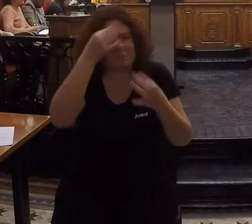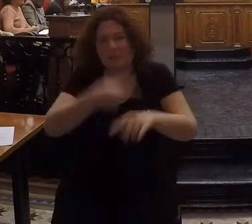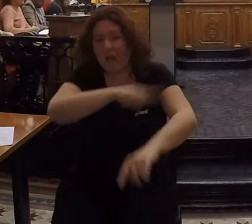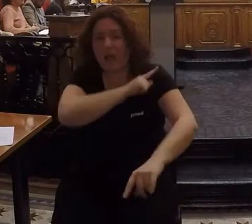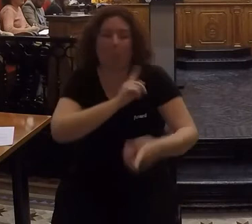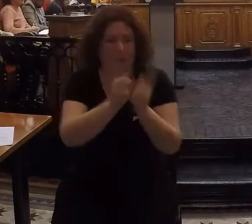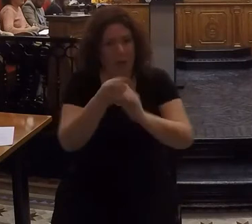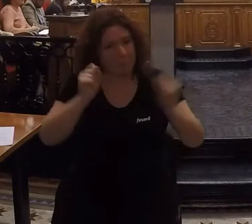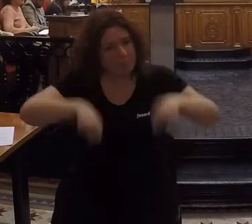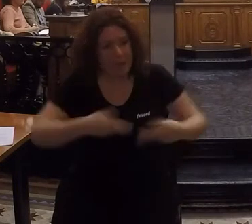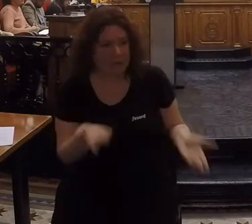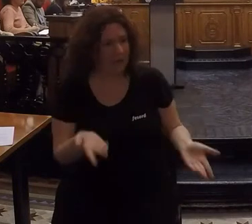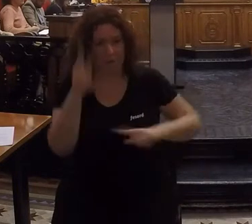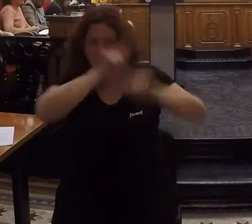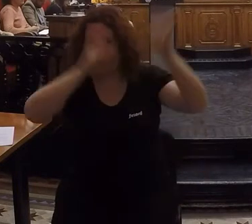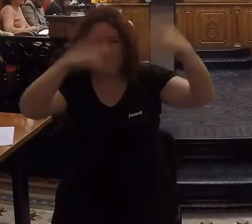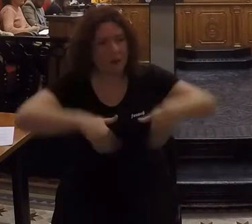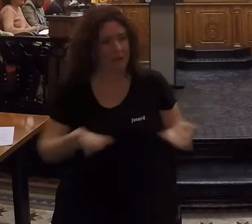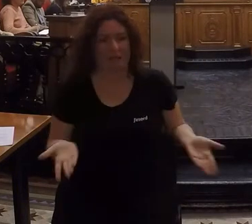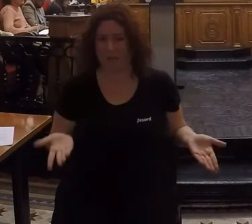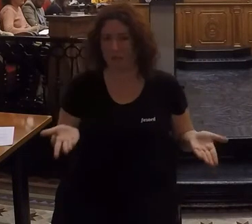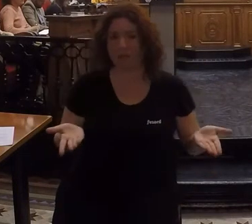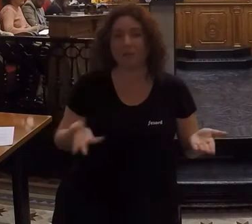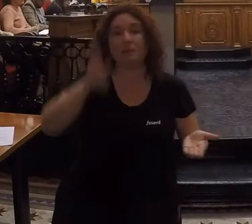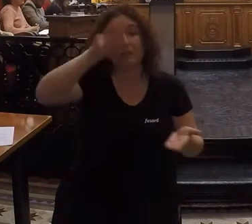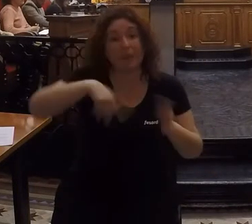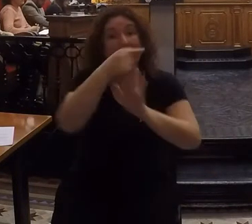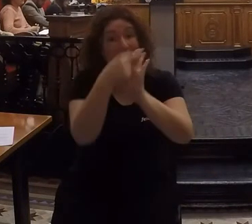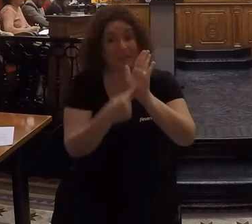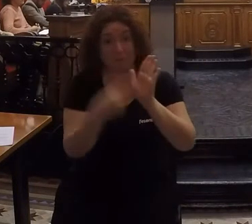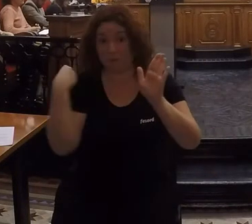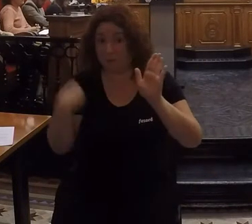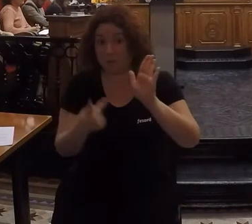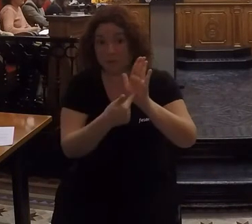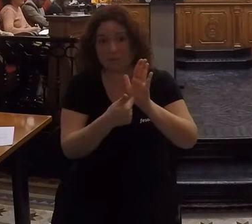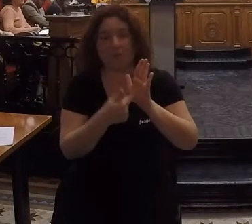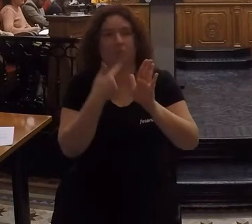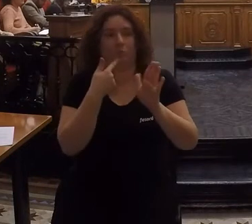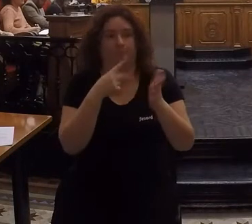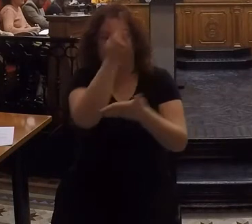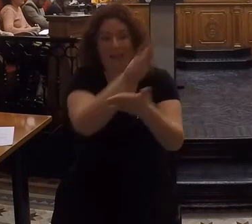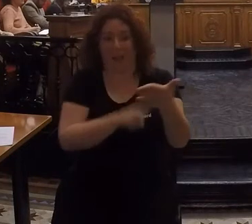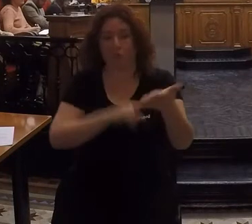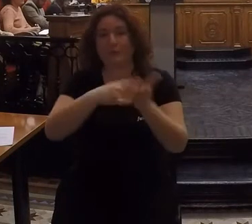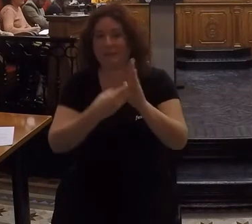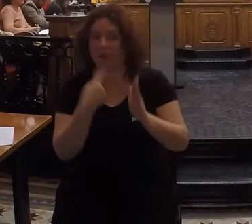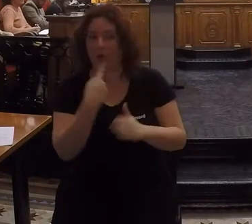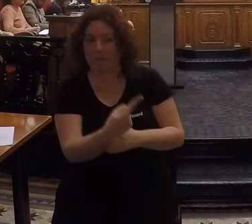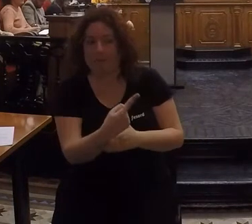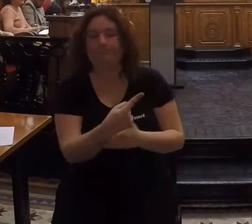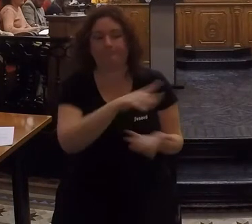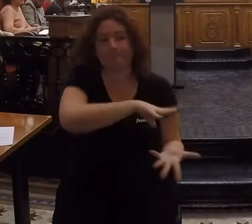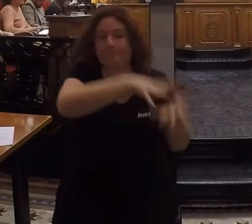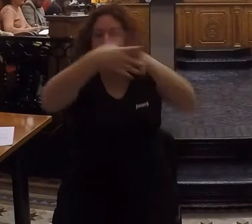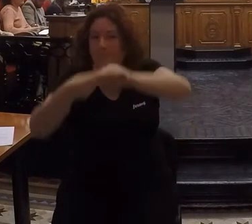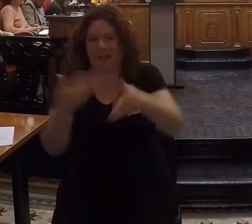hay absolutamente ningún problema. La interpretación de dichos requisitos será amplia por parte de los técnicos municipales y vamos